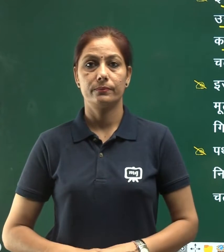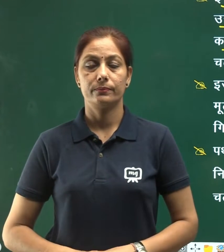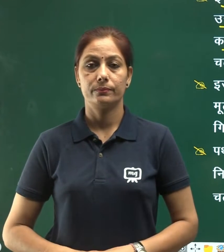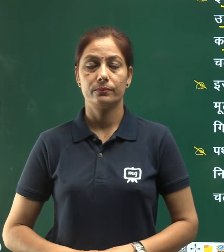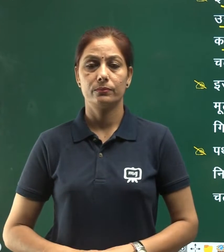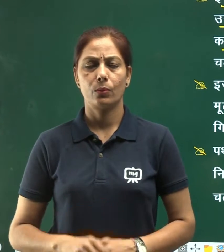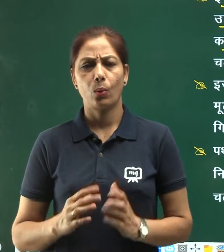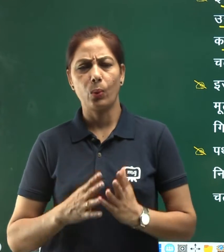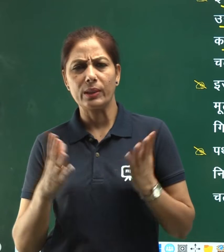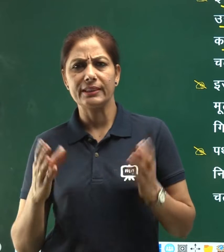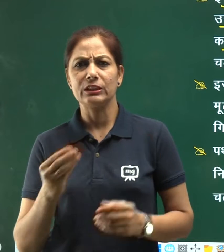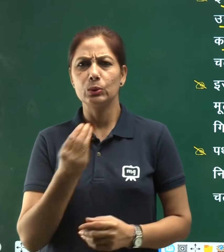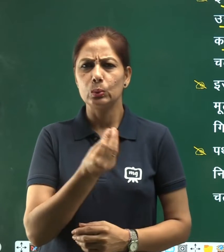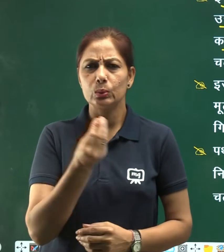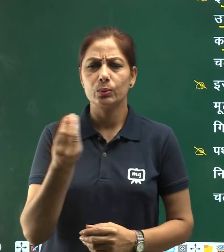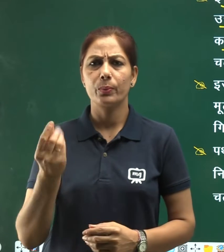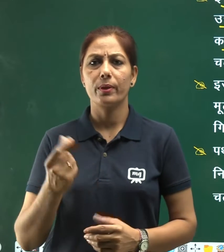कई बारीकियों का